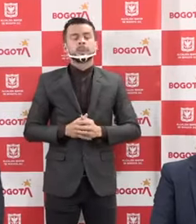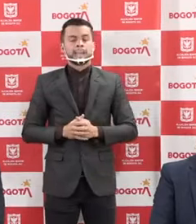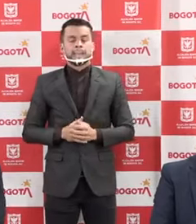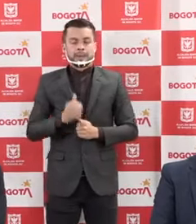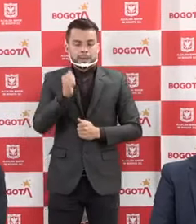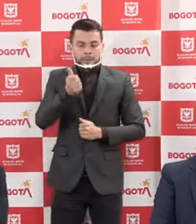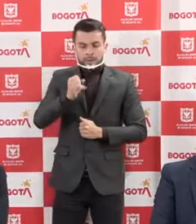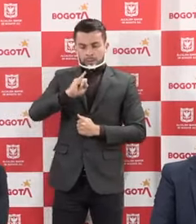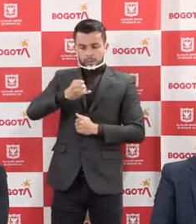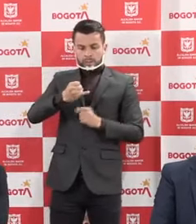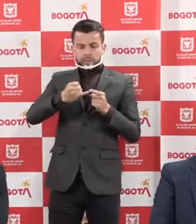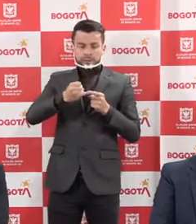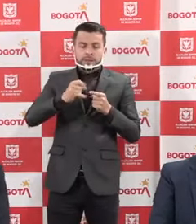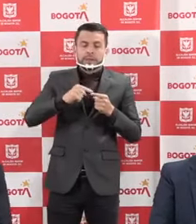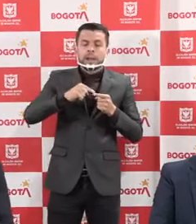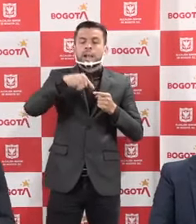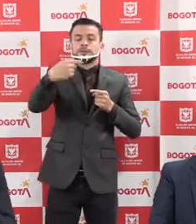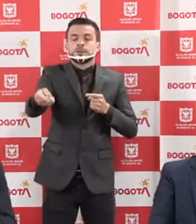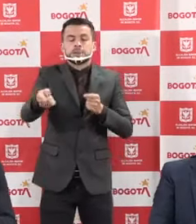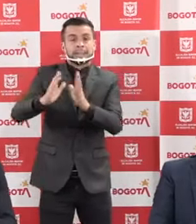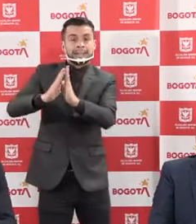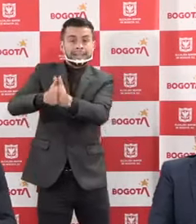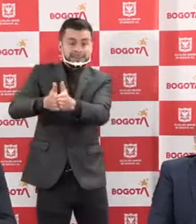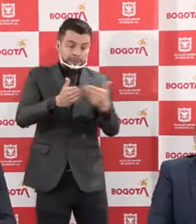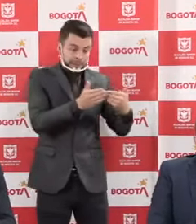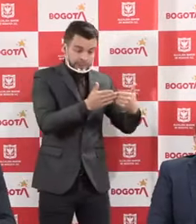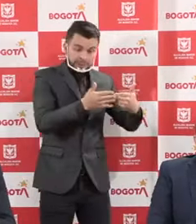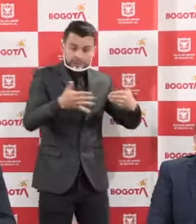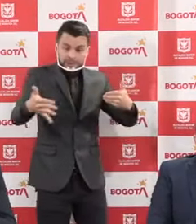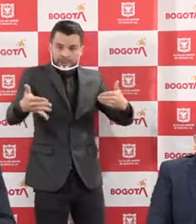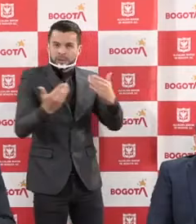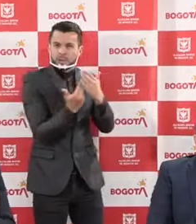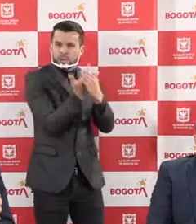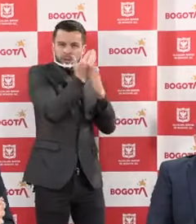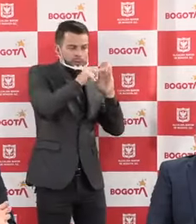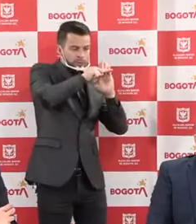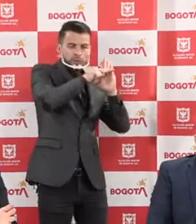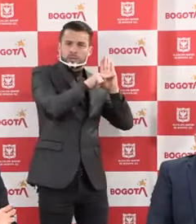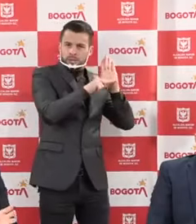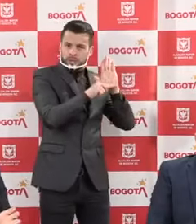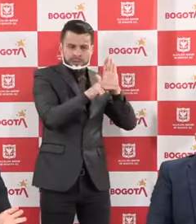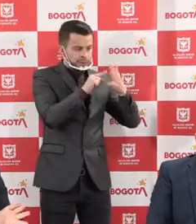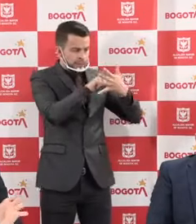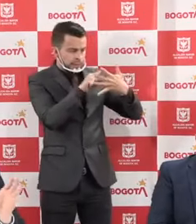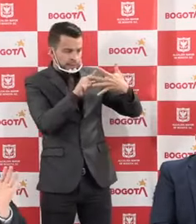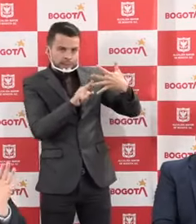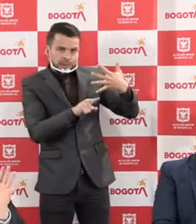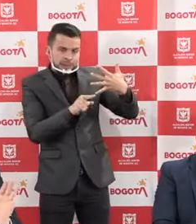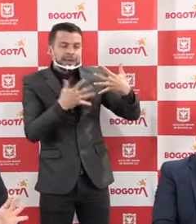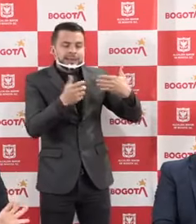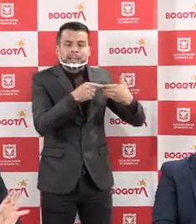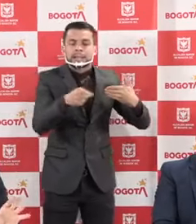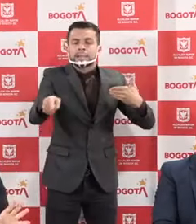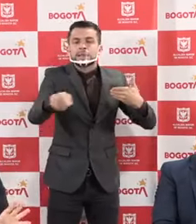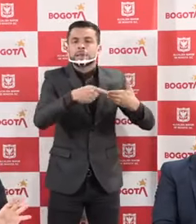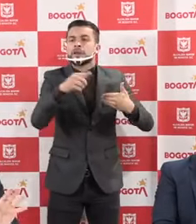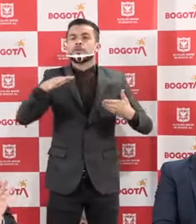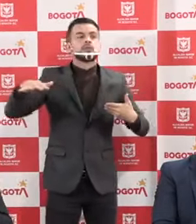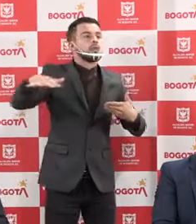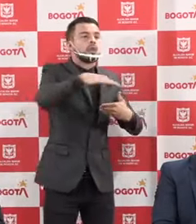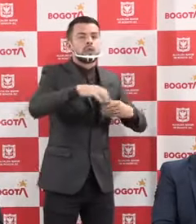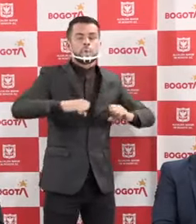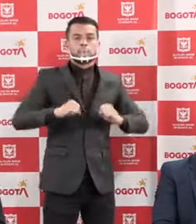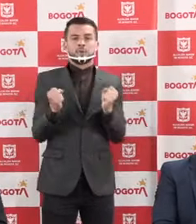mes de diciembre de estas medidas lo que buscan es organizar a la ciudad por turnos de días